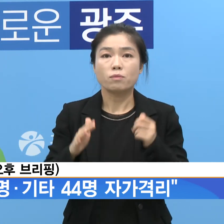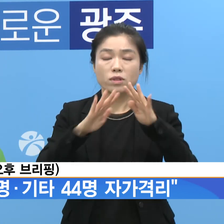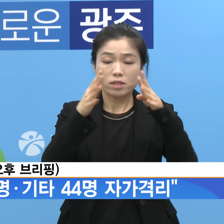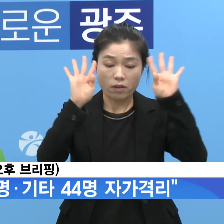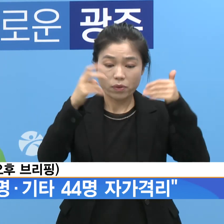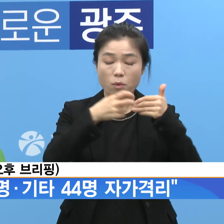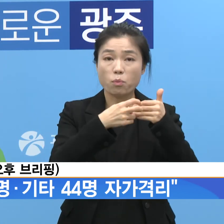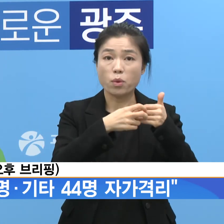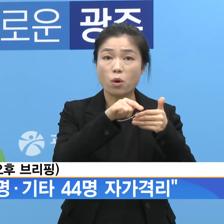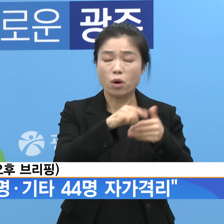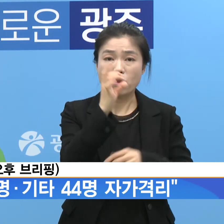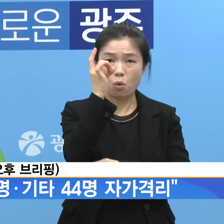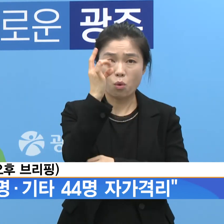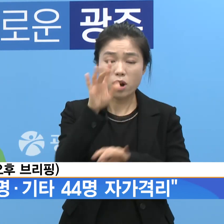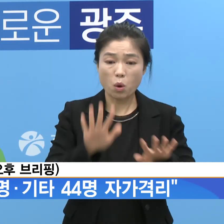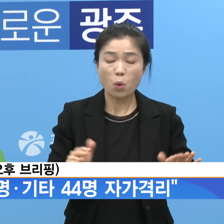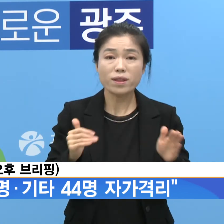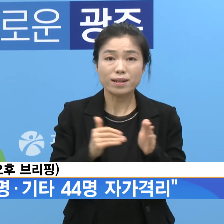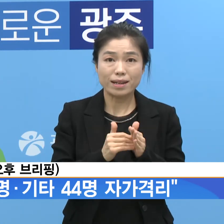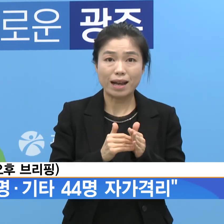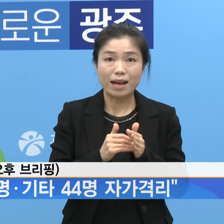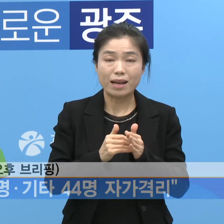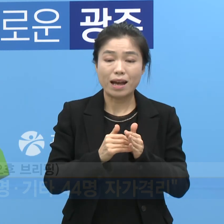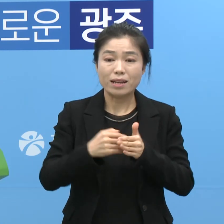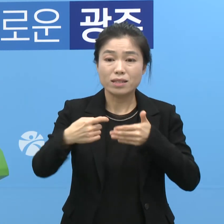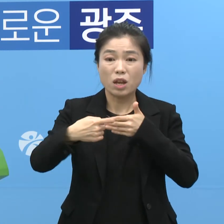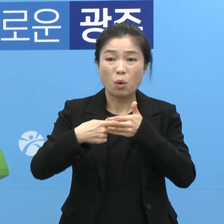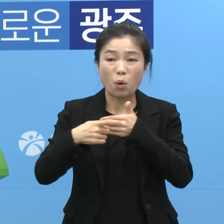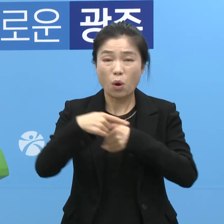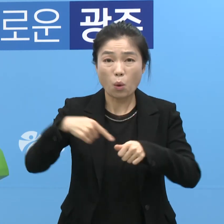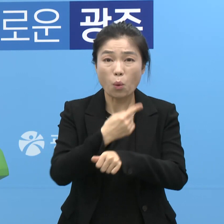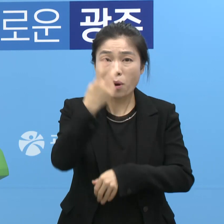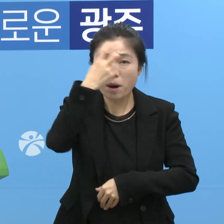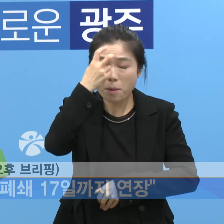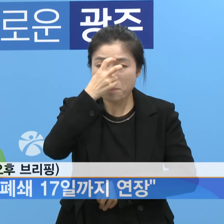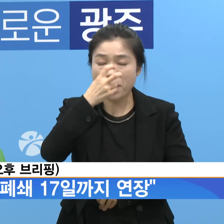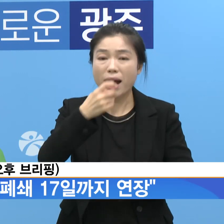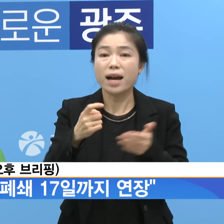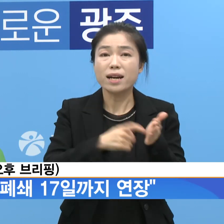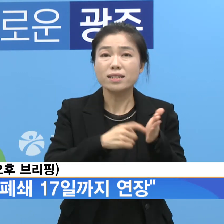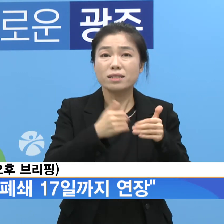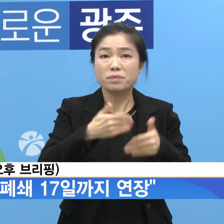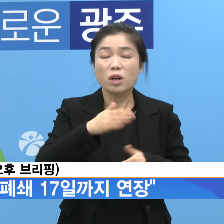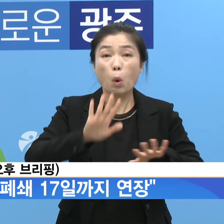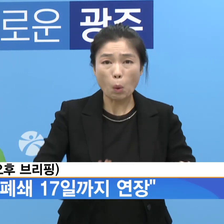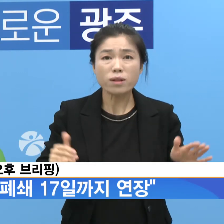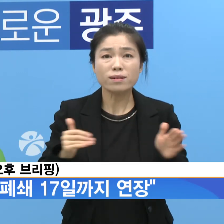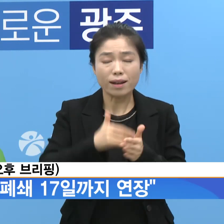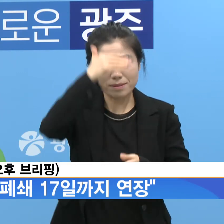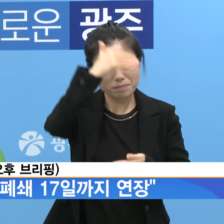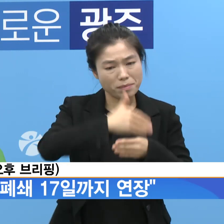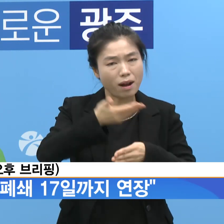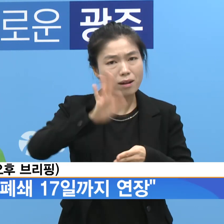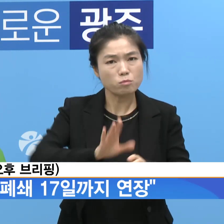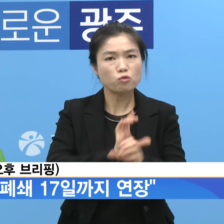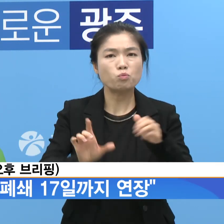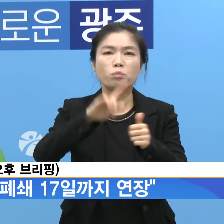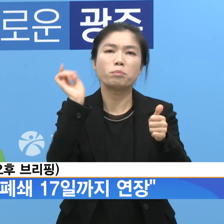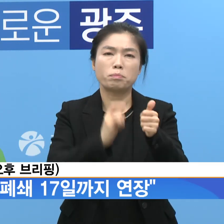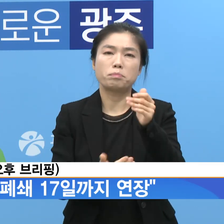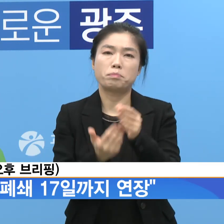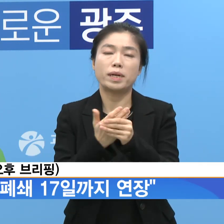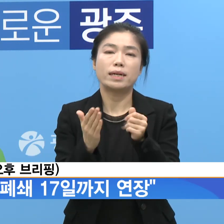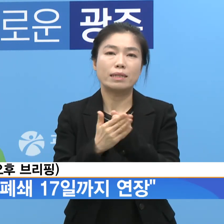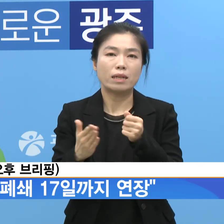은 당초에 오늘까지 외 대화 응급실을 10시 폐쇄하기로 했습니다 많은 아 추가 확진 자가 발생